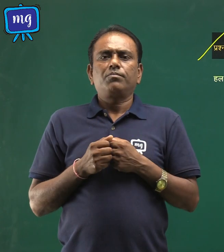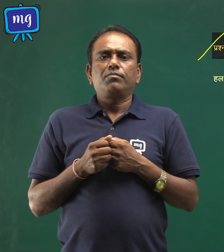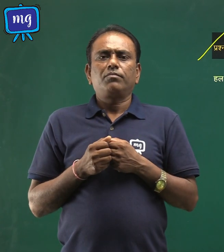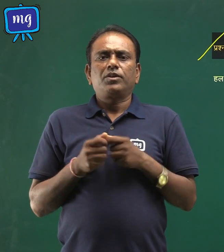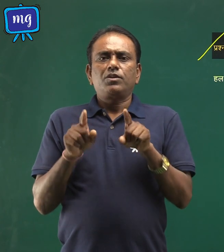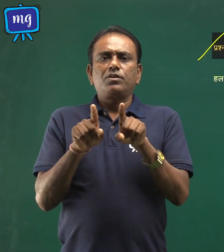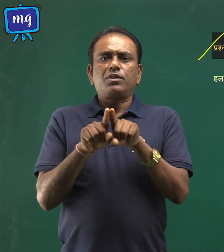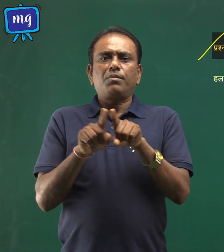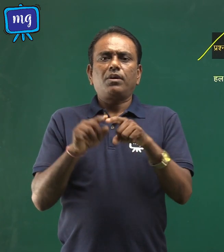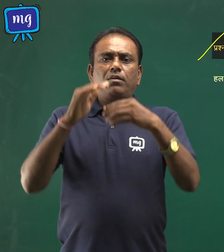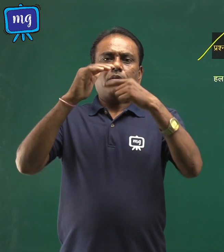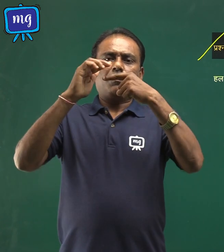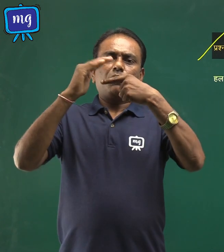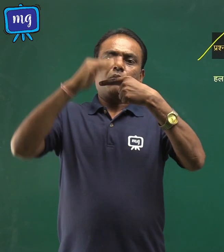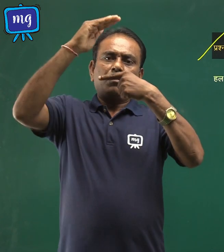तुल्य भिन्न,